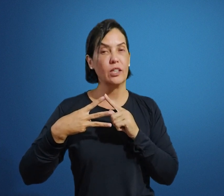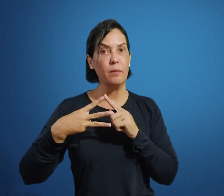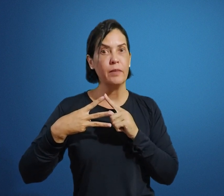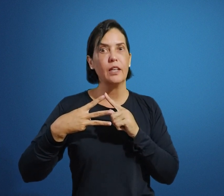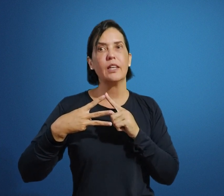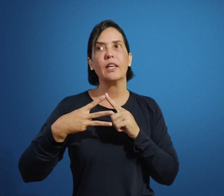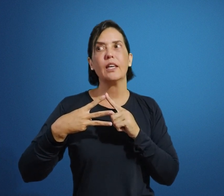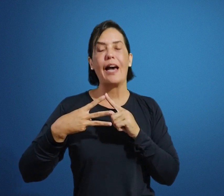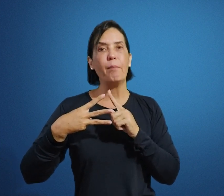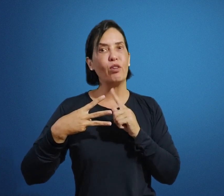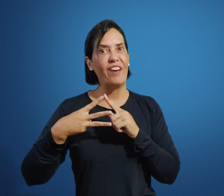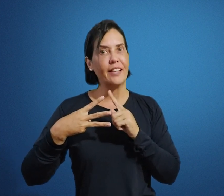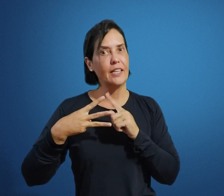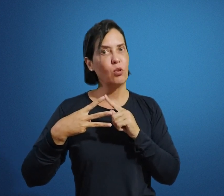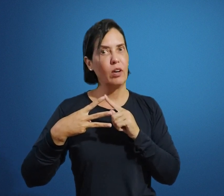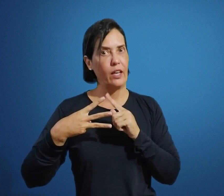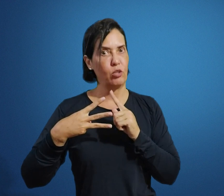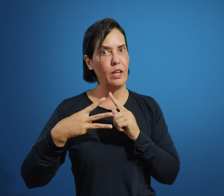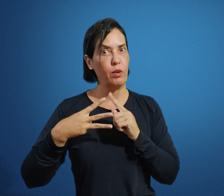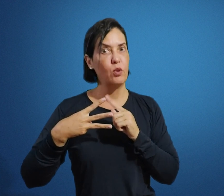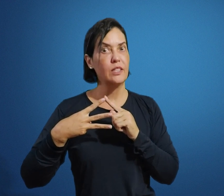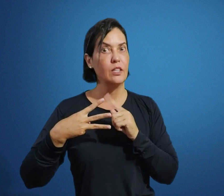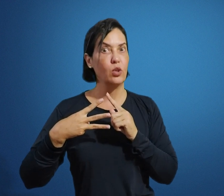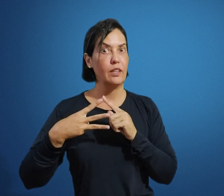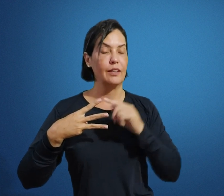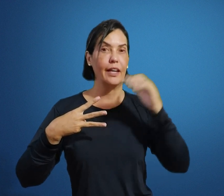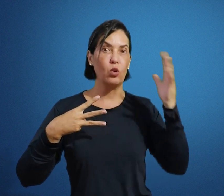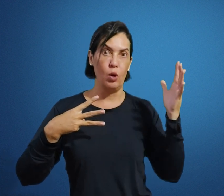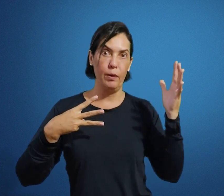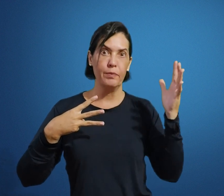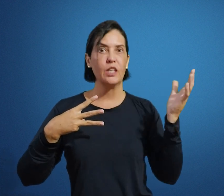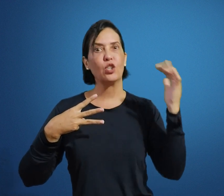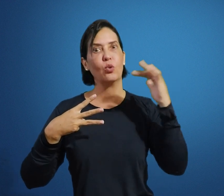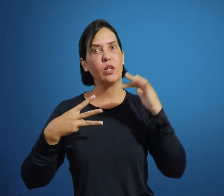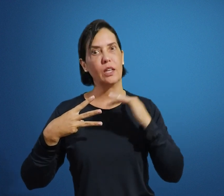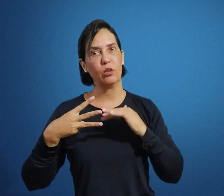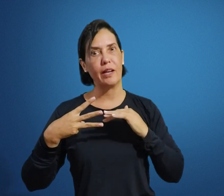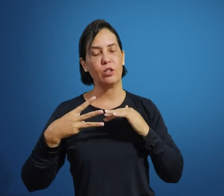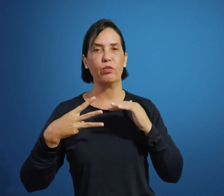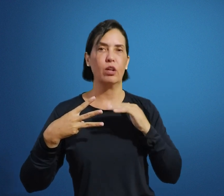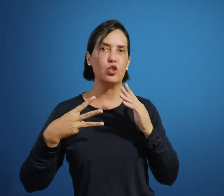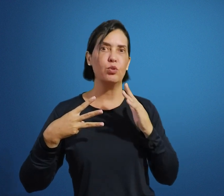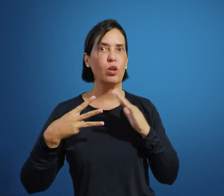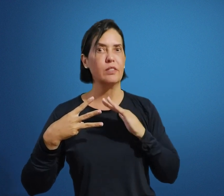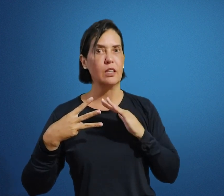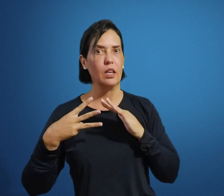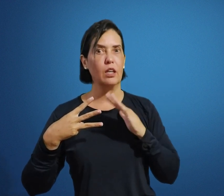defendida e aprovada nesse Congresso de Milão em 1880 na Europa, e chegou aqui no Brasil por volta de 1900